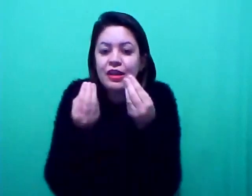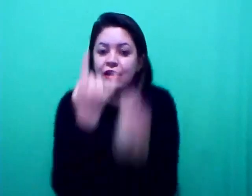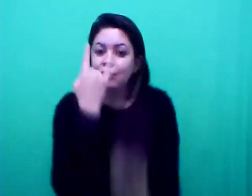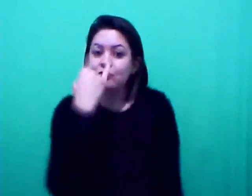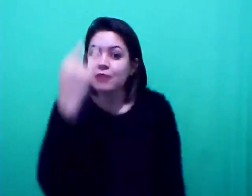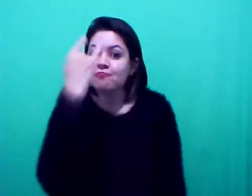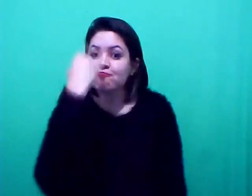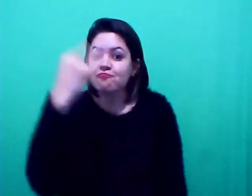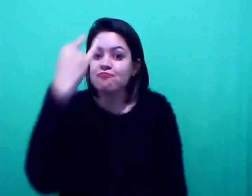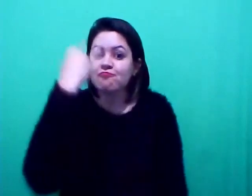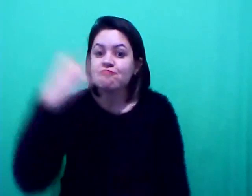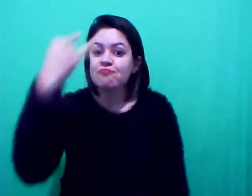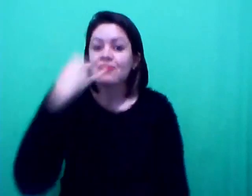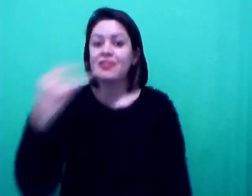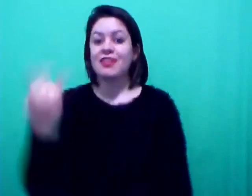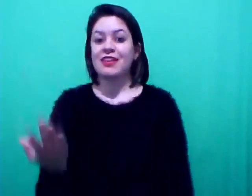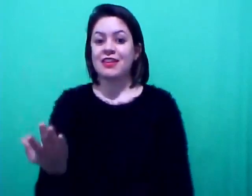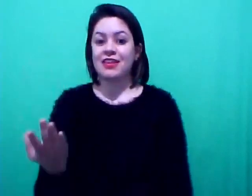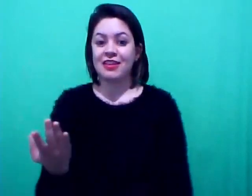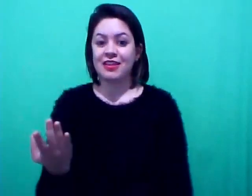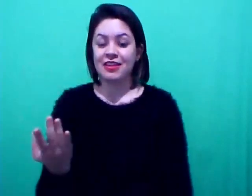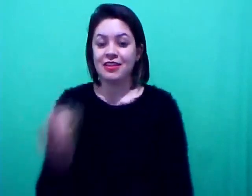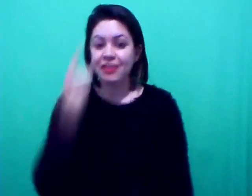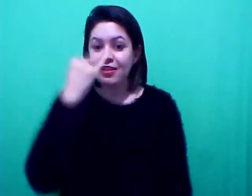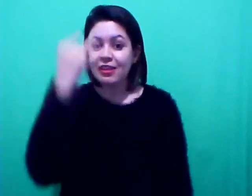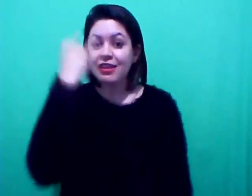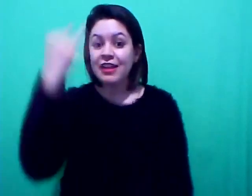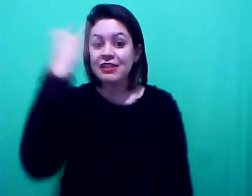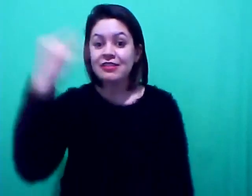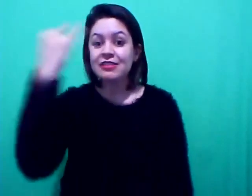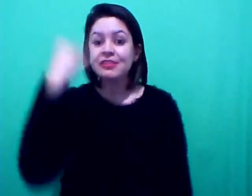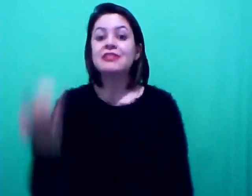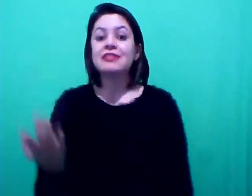É importante que vocês estudem e vejam como que é feita essas análises.